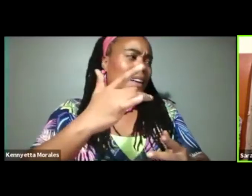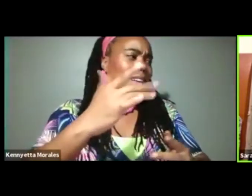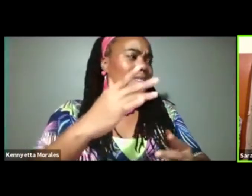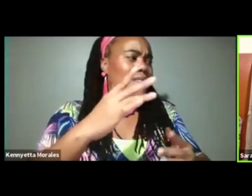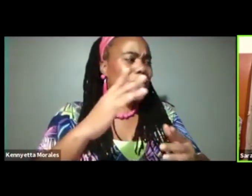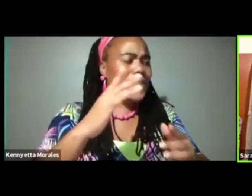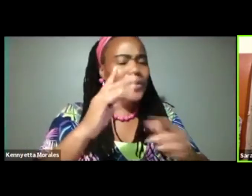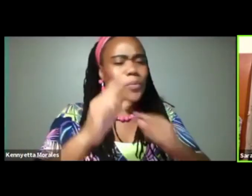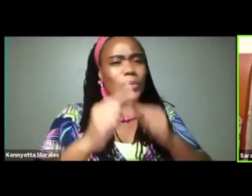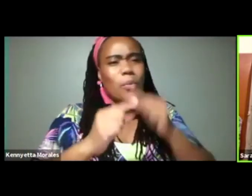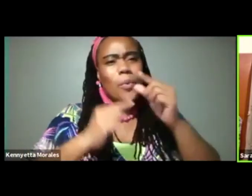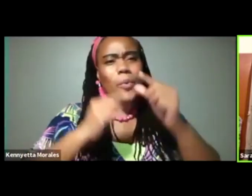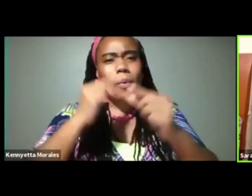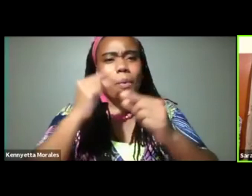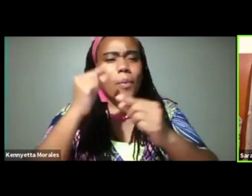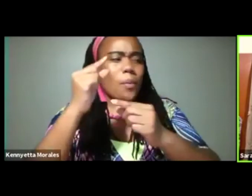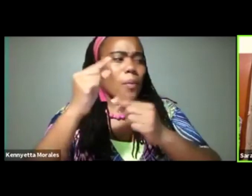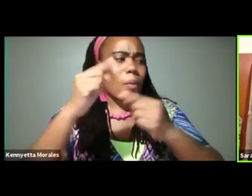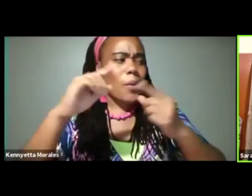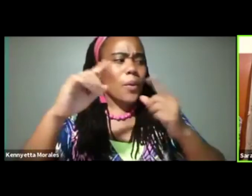Acercarnos poco a